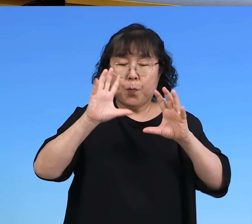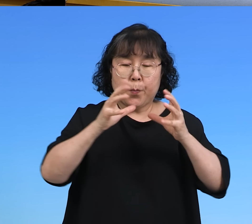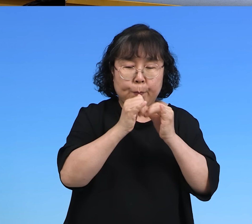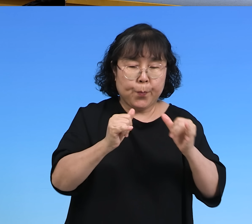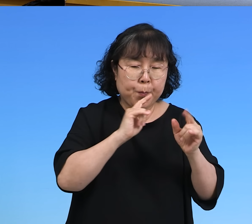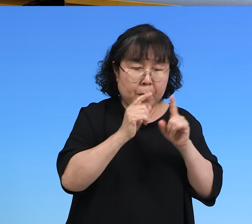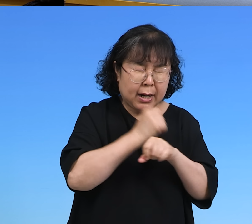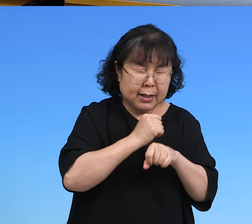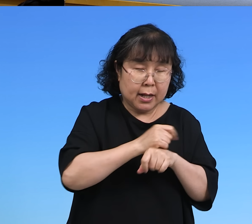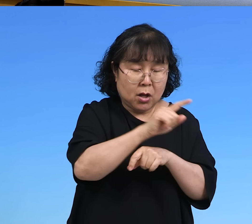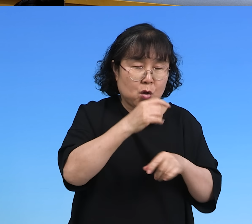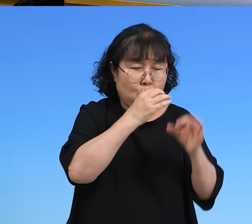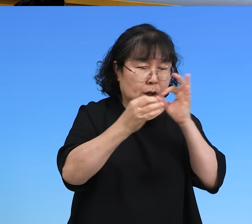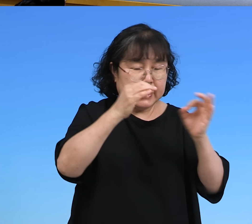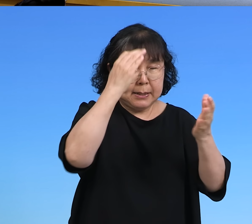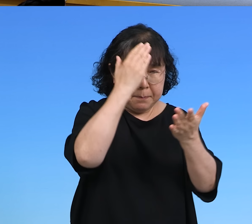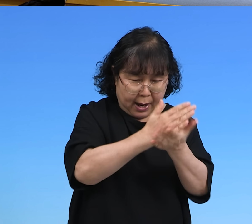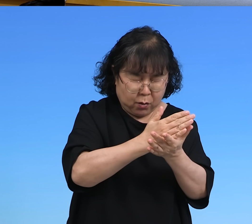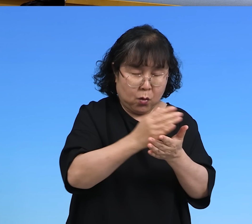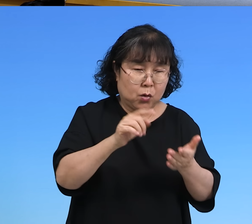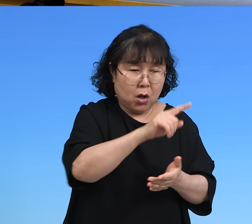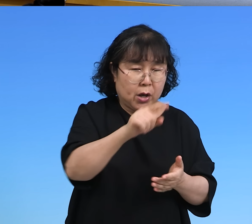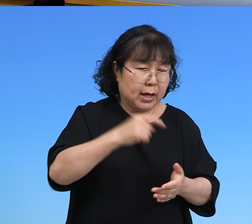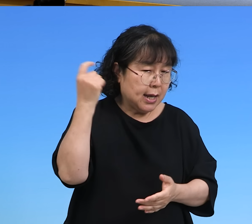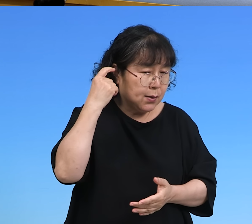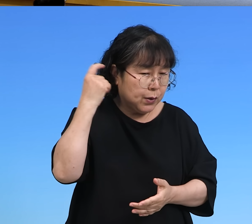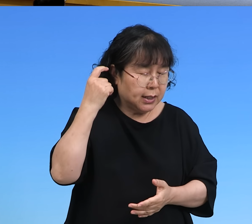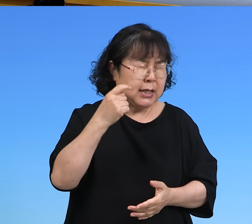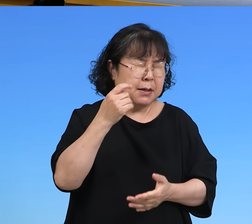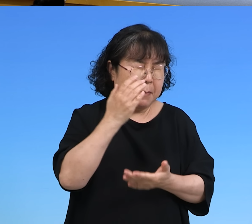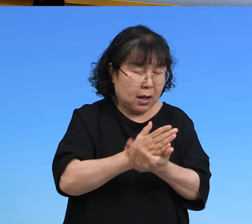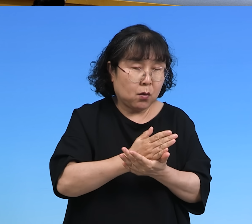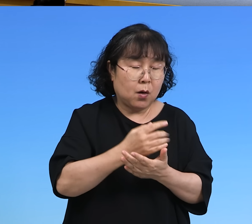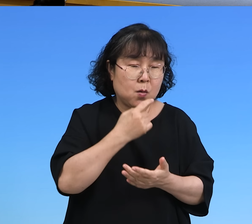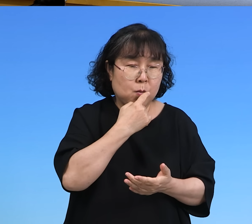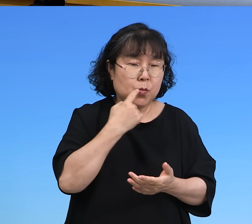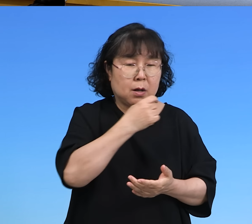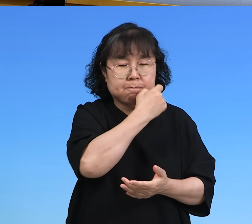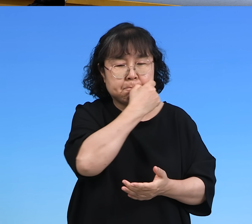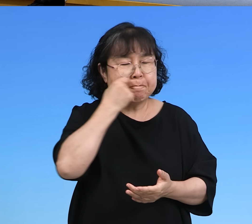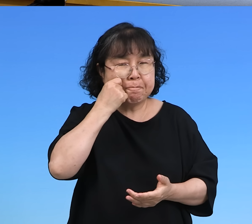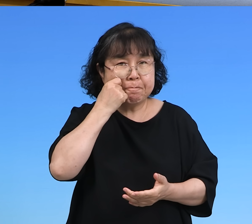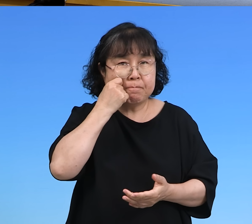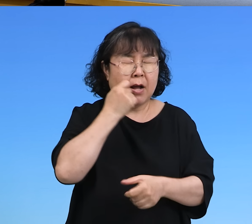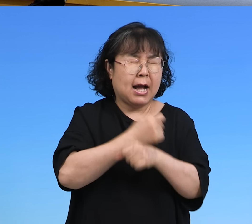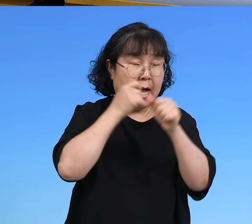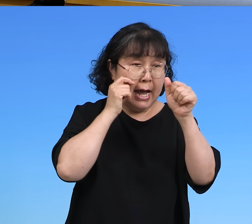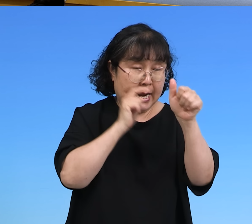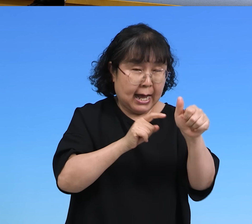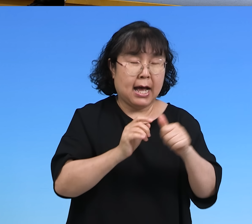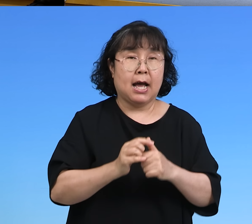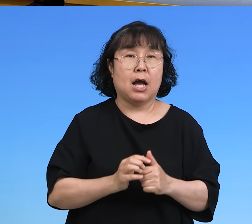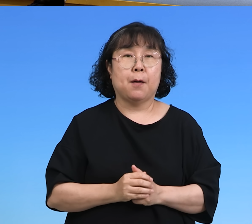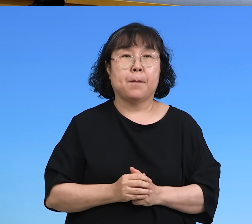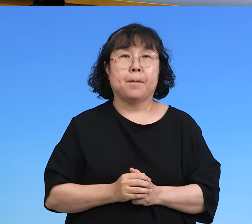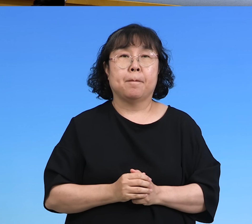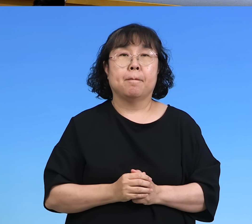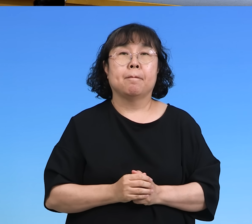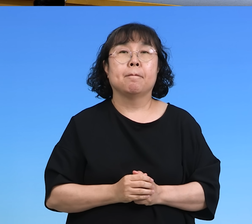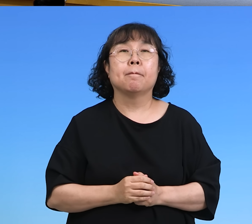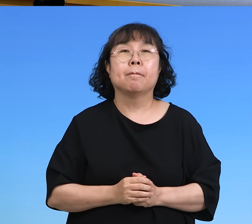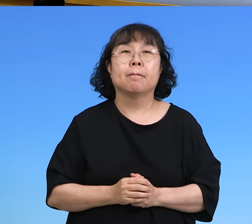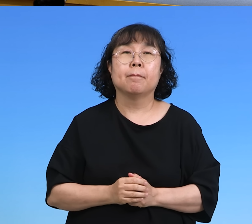백성에게 명령하여 이르되 너희는 외치지 말며 너희 음성을 들리게 하지 말며 너희 입에서 아무 말도 내지 마라. 그 다음이 있습니다.